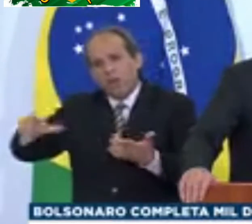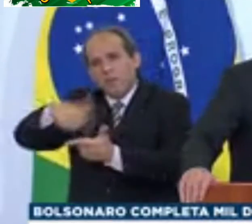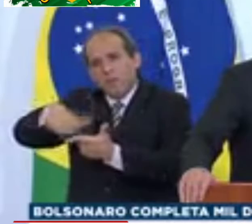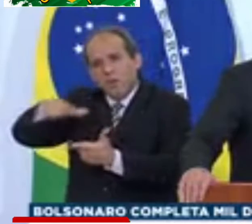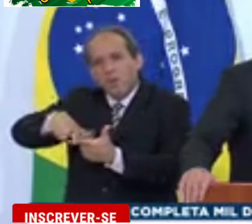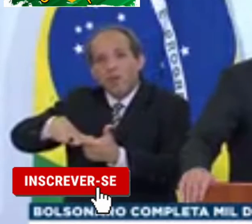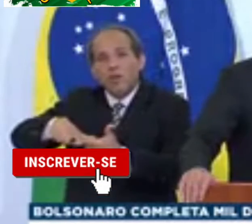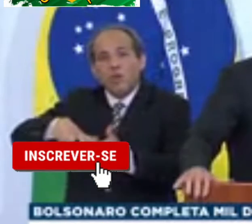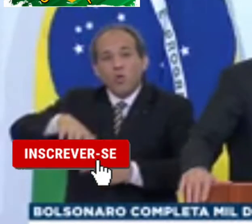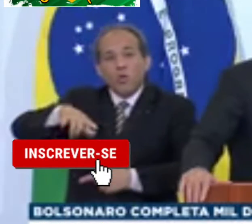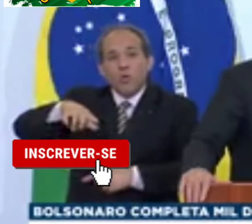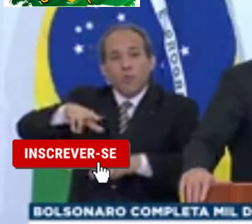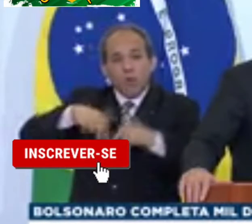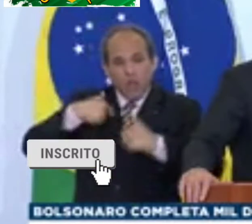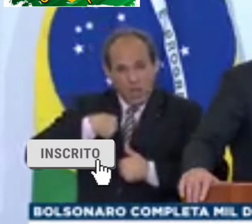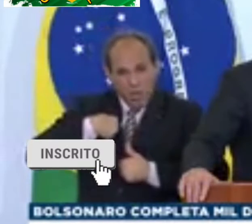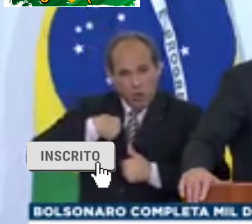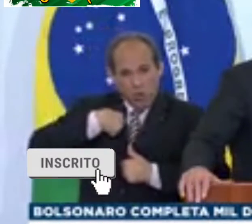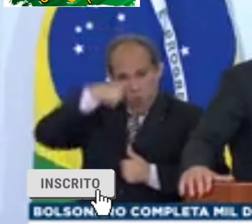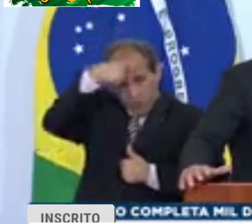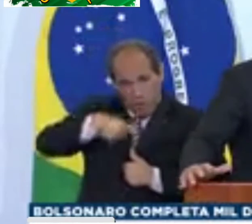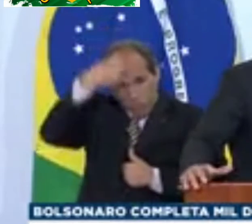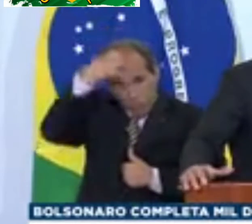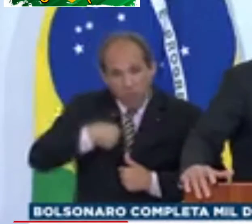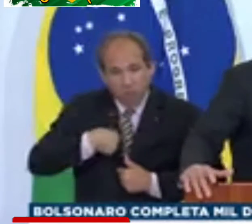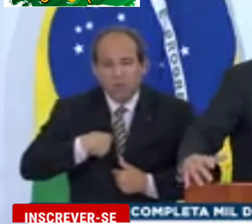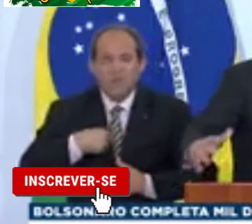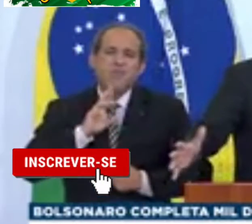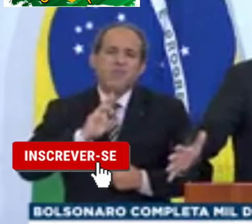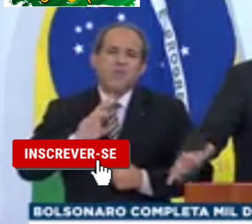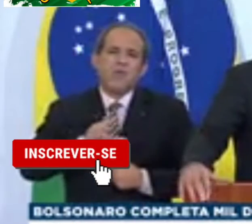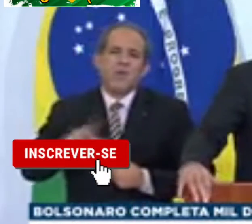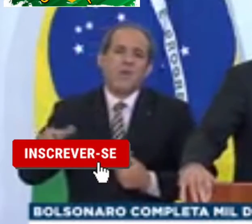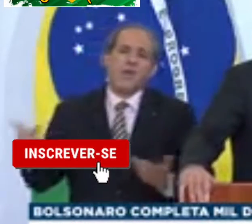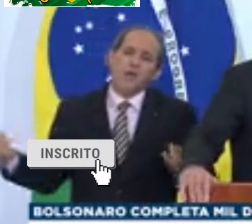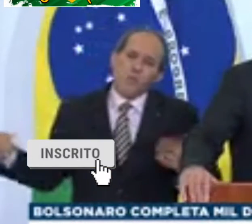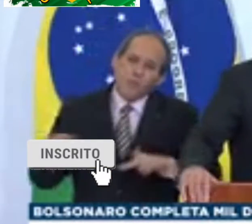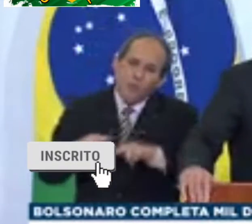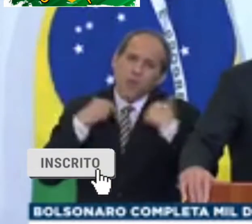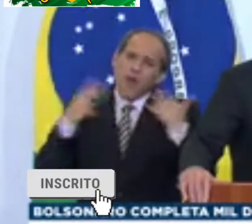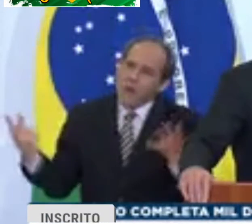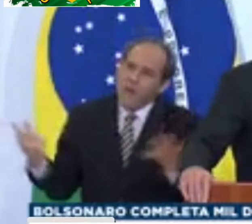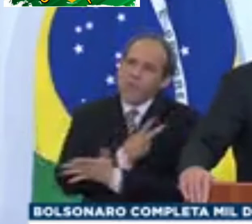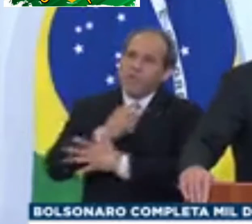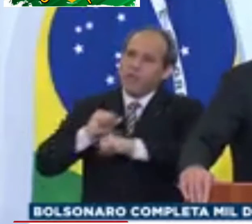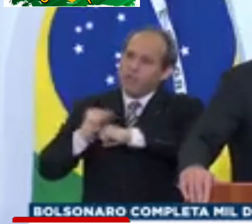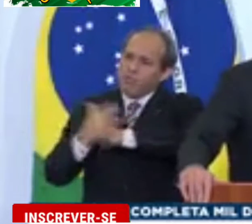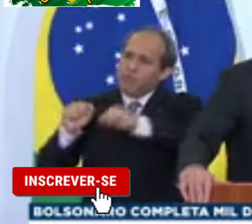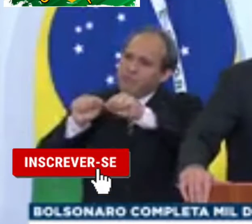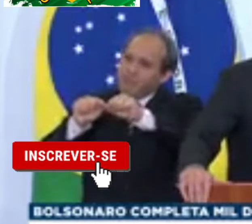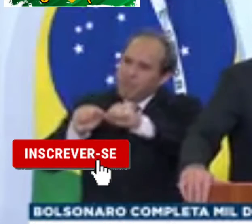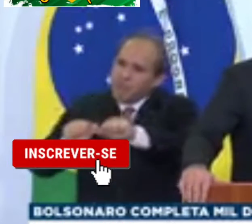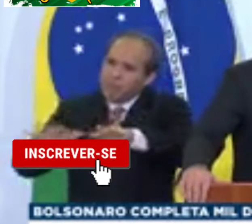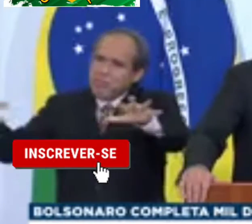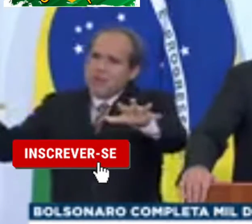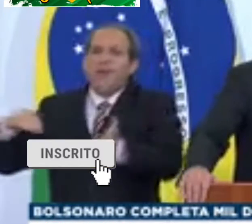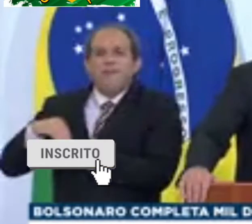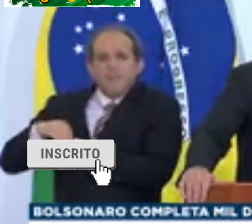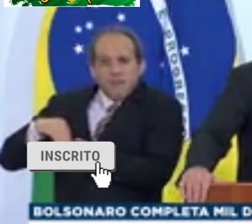está acontecendo porque eu sou presidente, e não em grande parte pelo que nós passamos, estamos passando ainda.